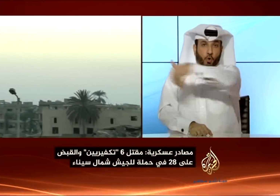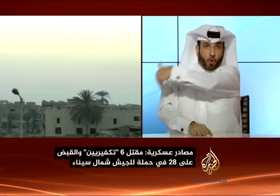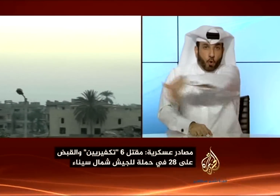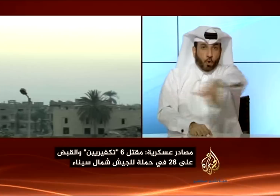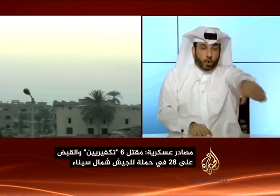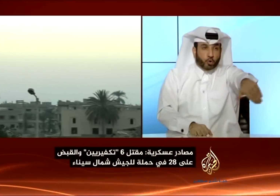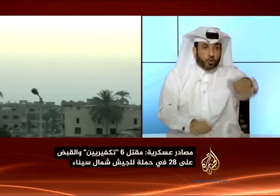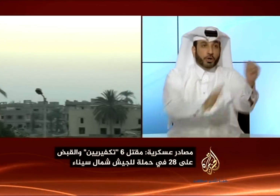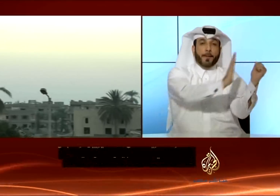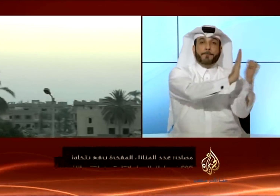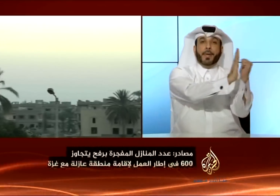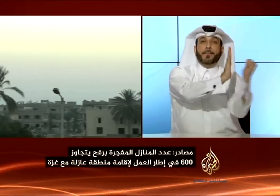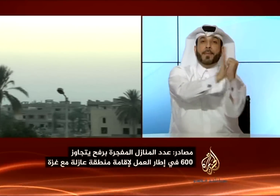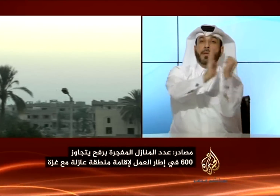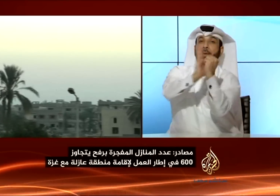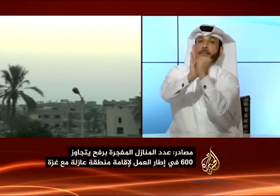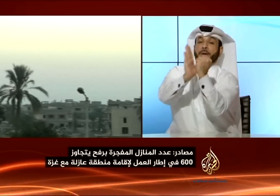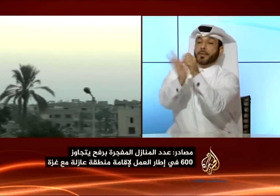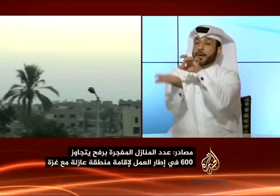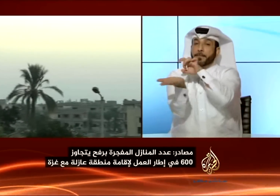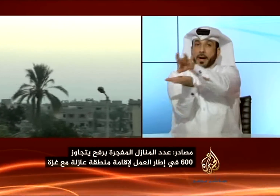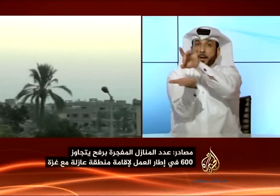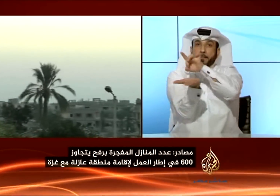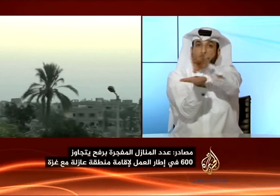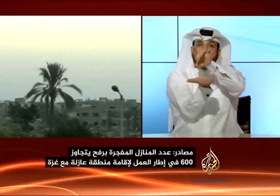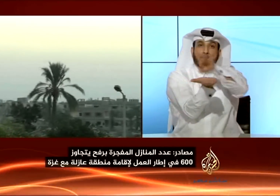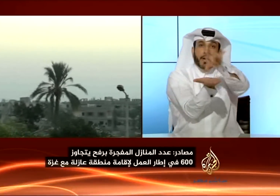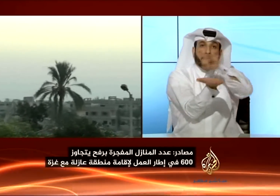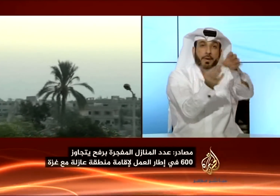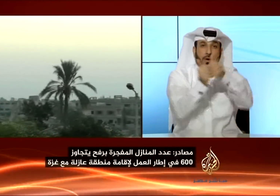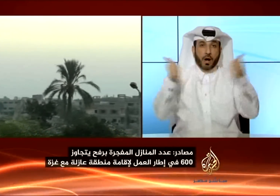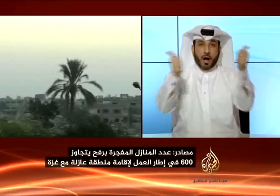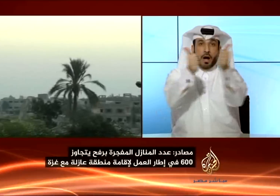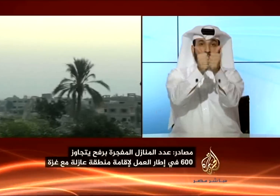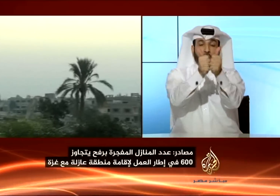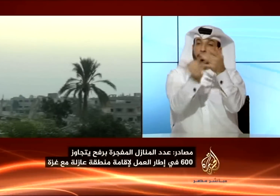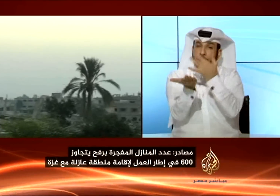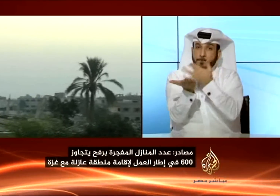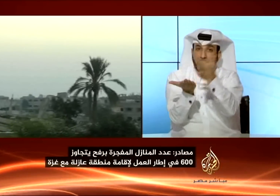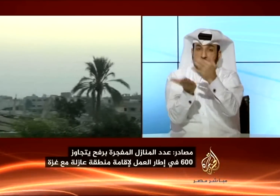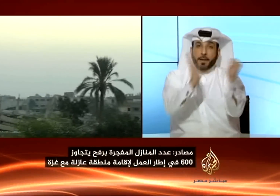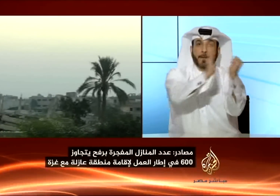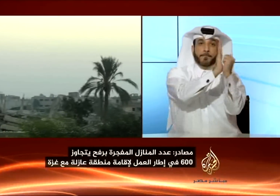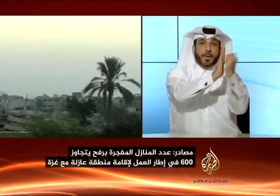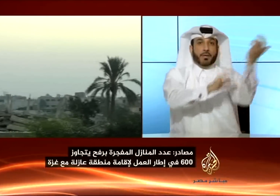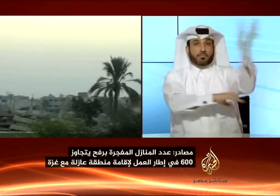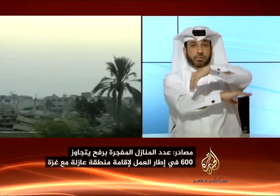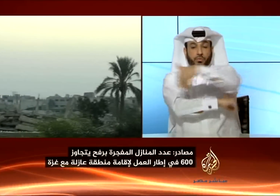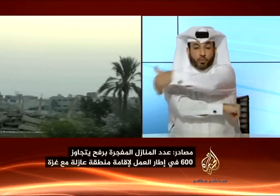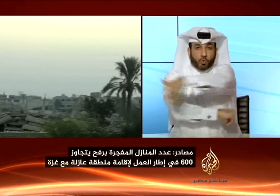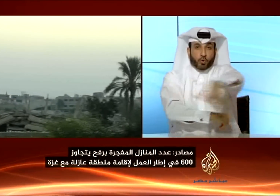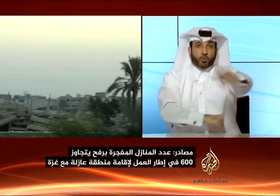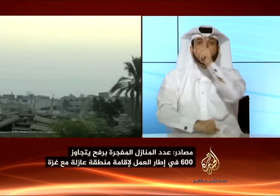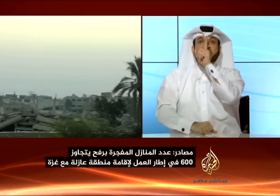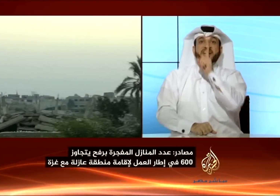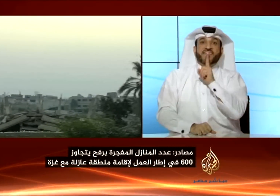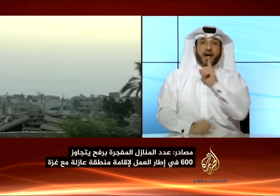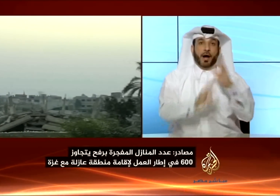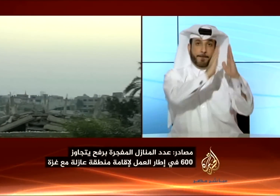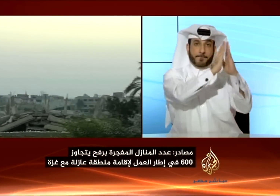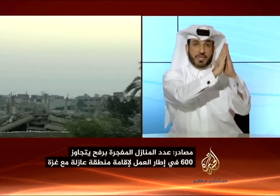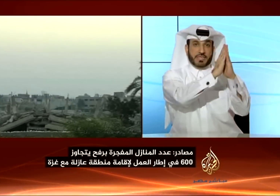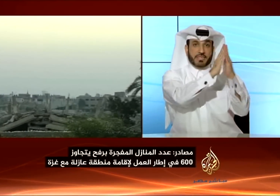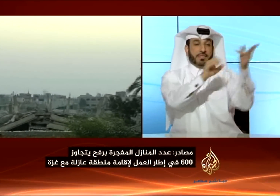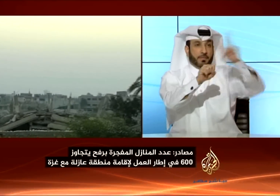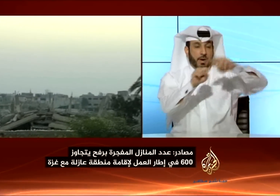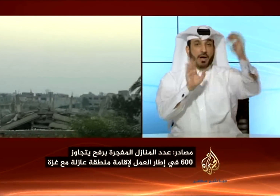الحدود عمليات اخلاء وهدم منازل لاهالي سيناء على الشريط الحدودي عند رفح المصريه